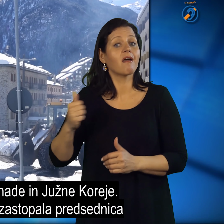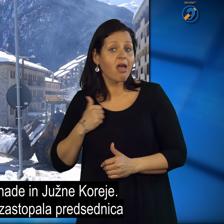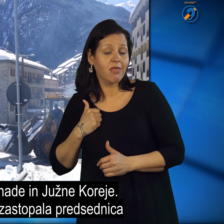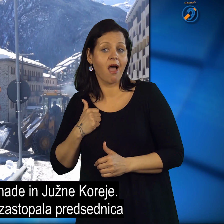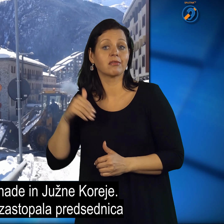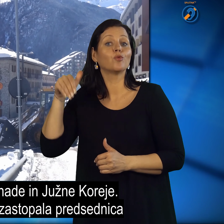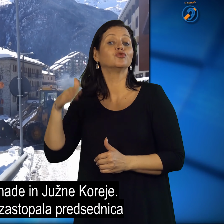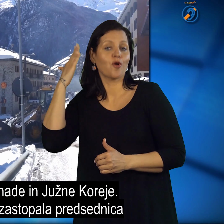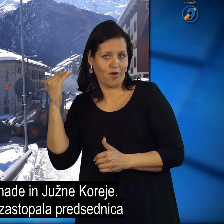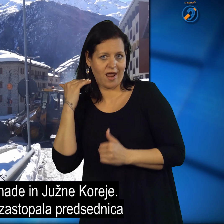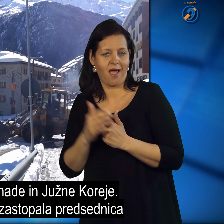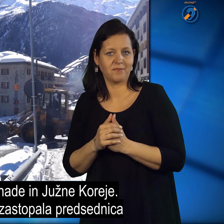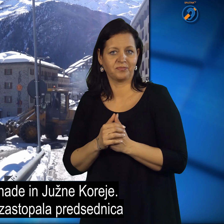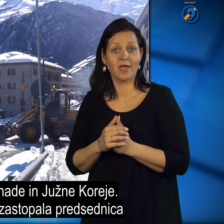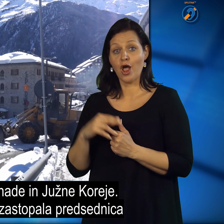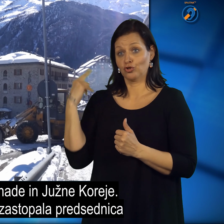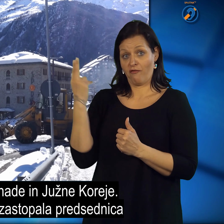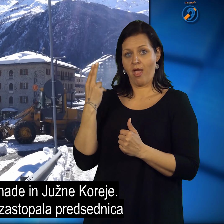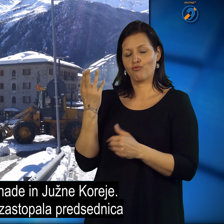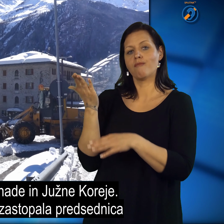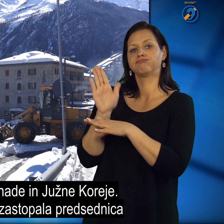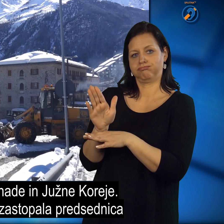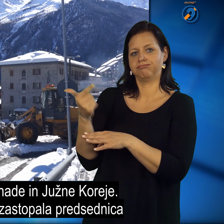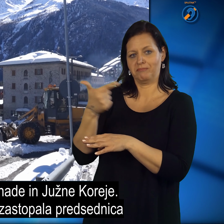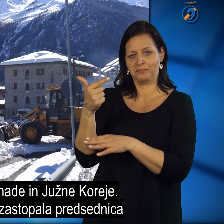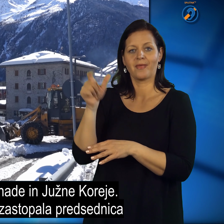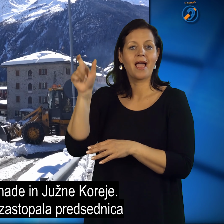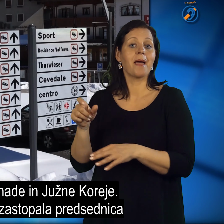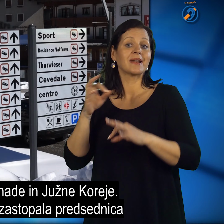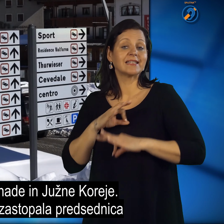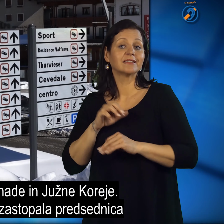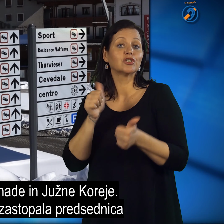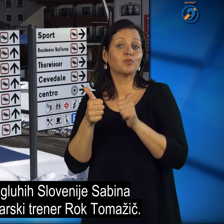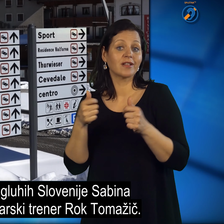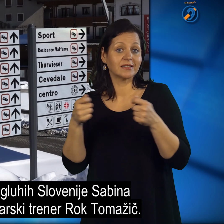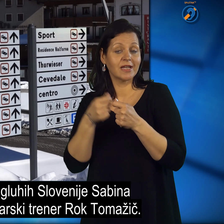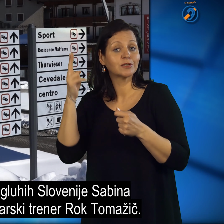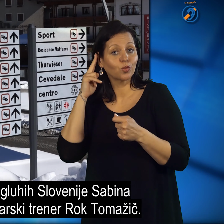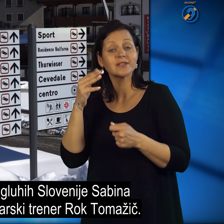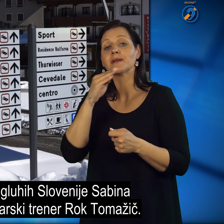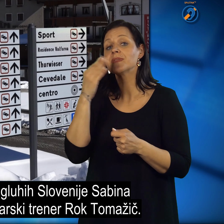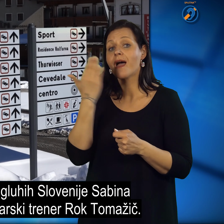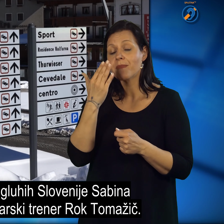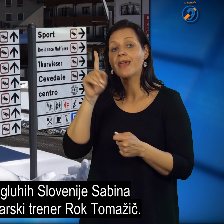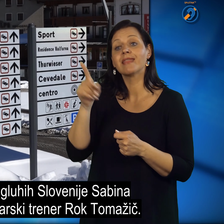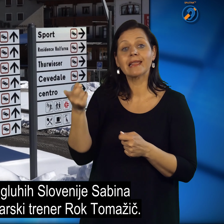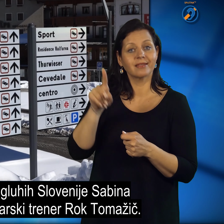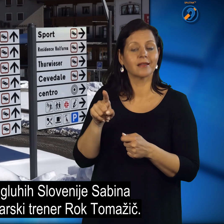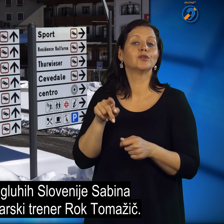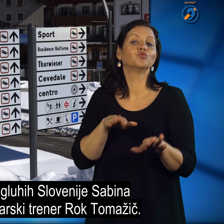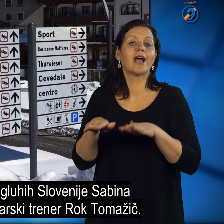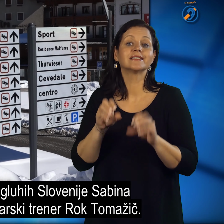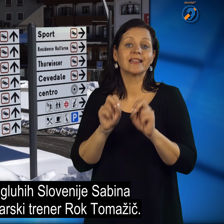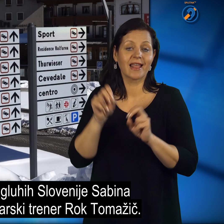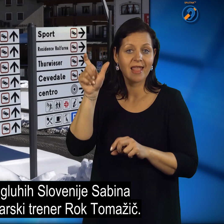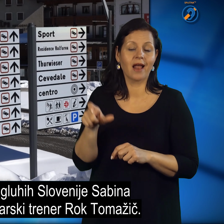Amerike, Kanade in Južne Koreje. Slovenijo sta zastopala predsednica Športne zveze gluhih Sabina